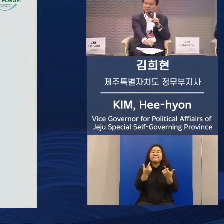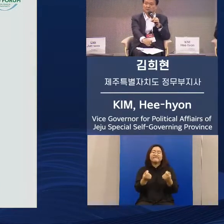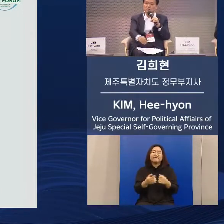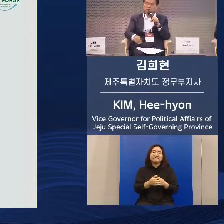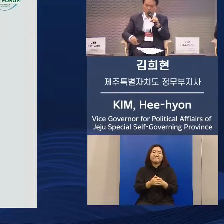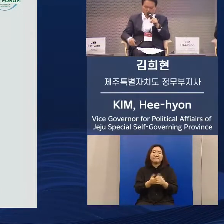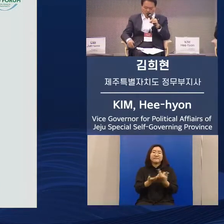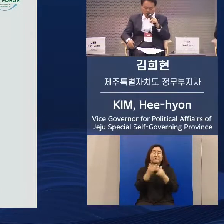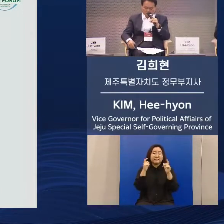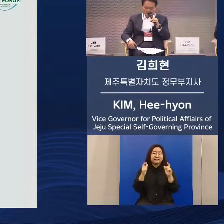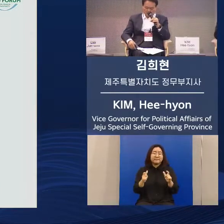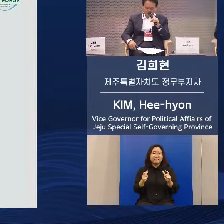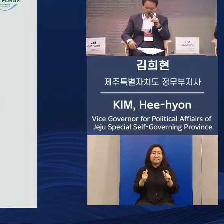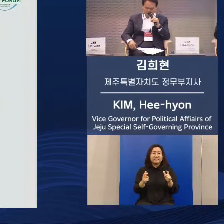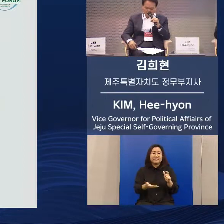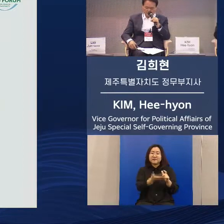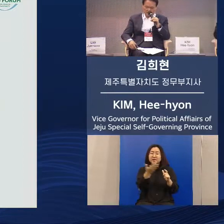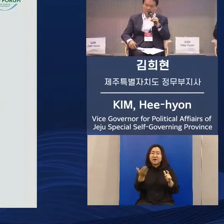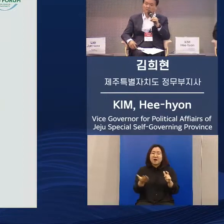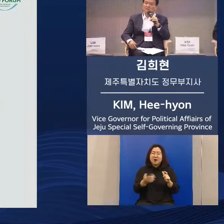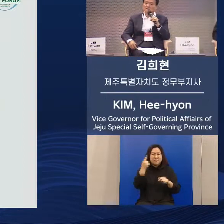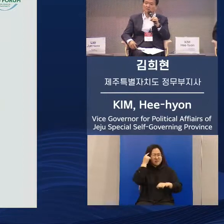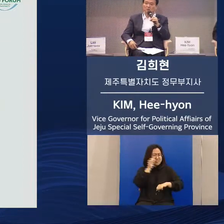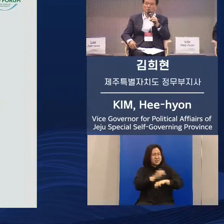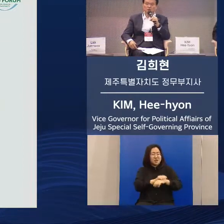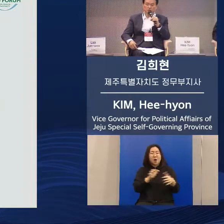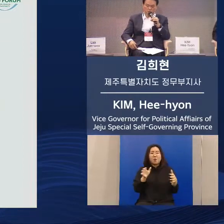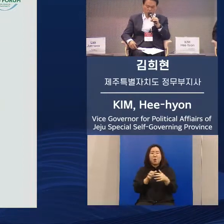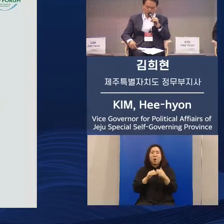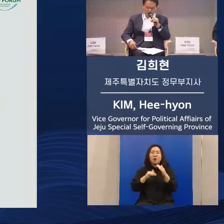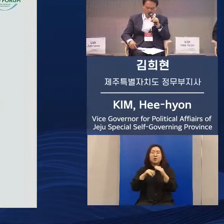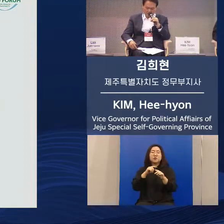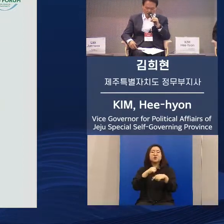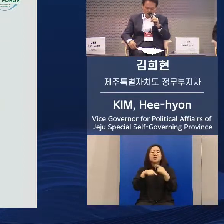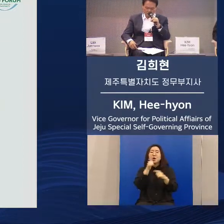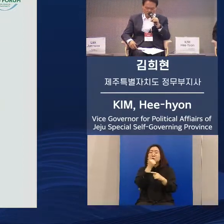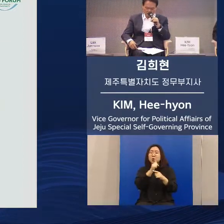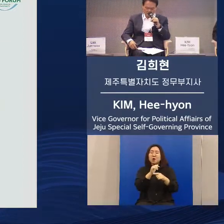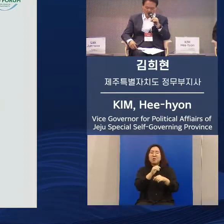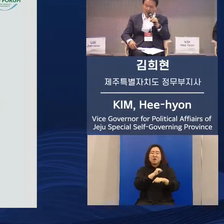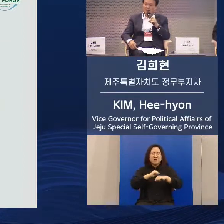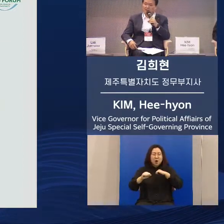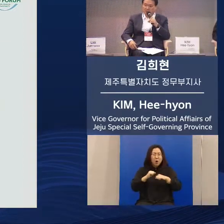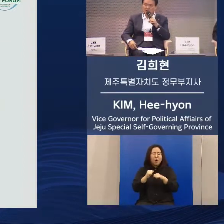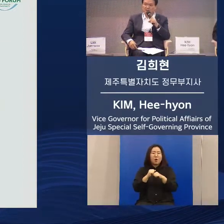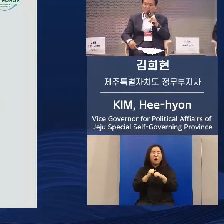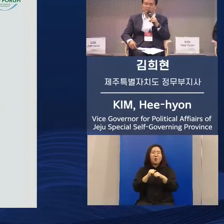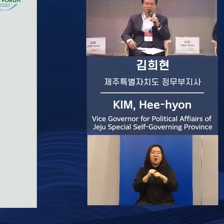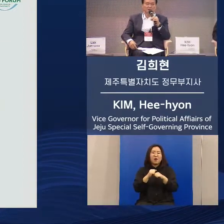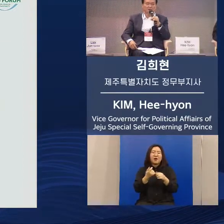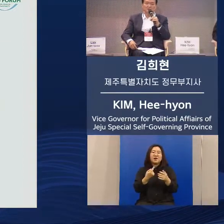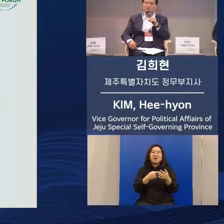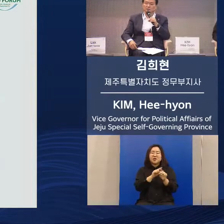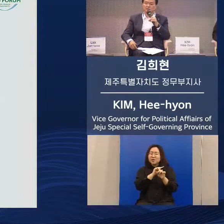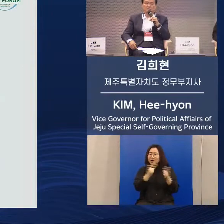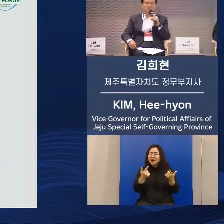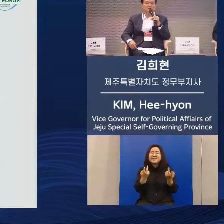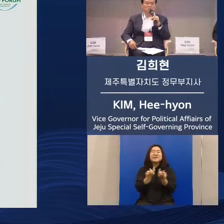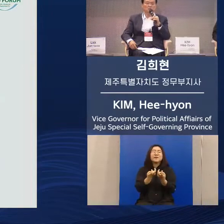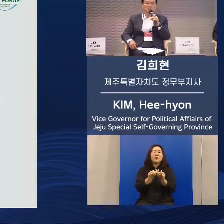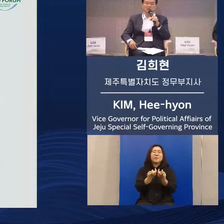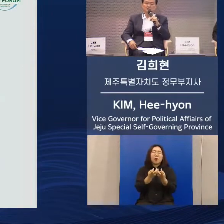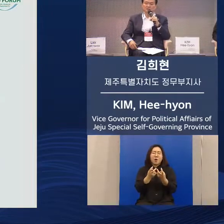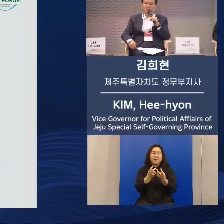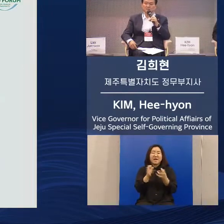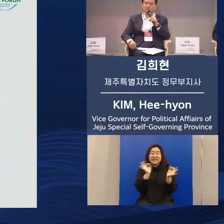합니다. 제주도는 여러분이 지혜를 모아서 공적 수어 통역의 활성화를 통한 다각적인 방안을 위해서